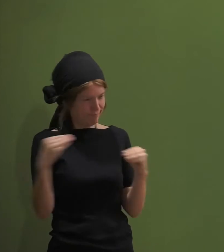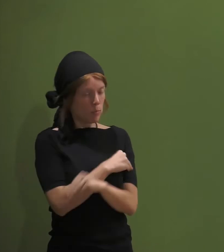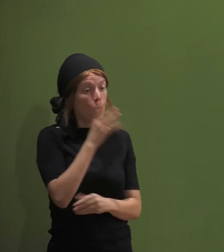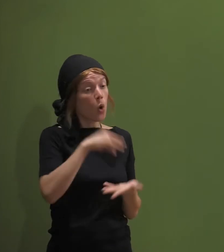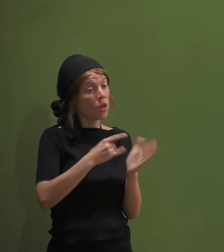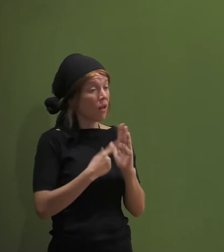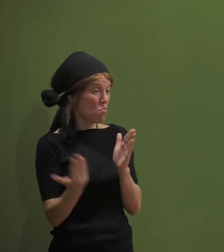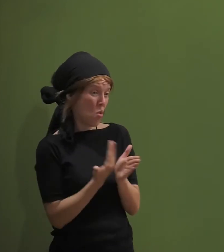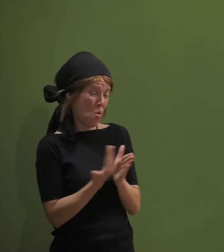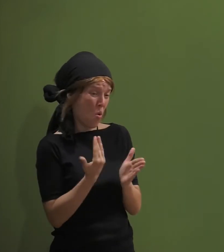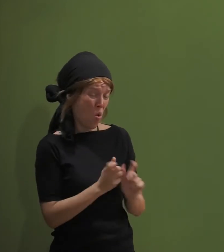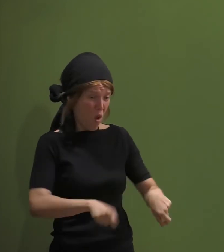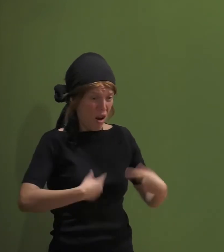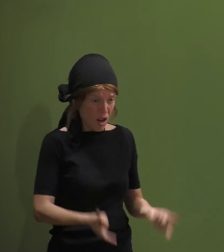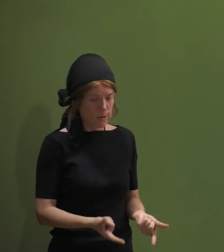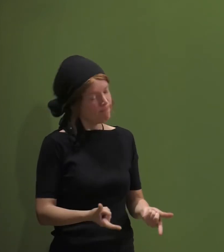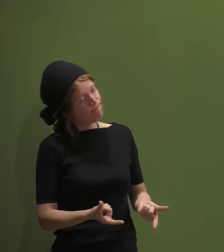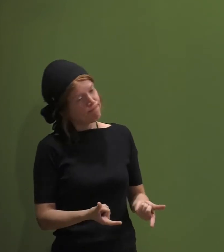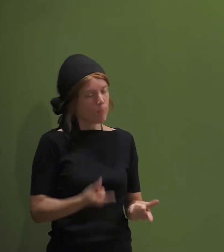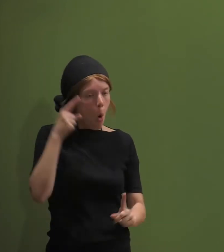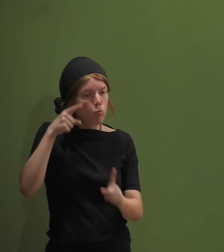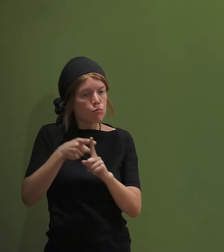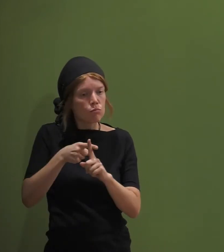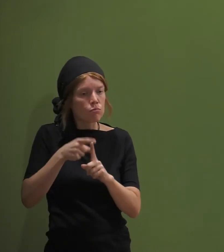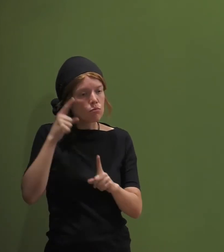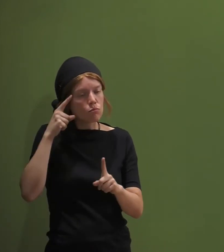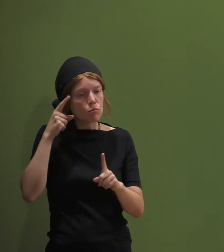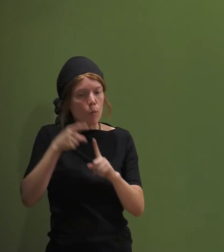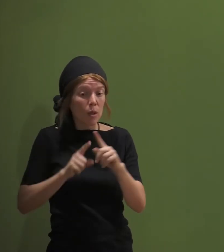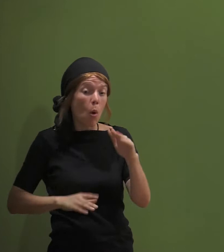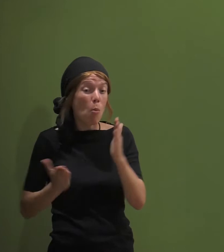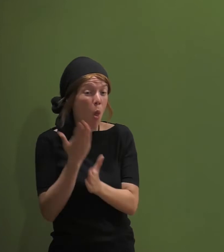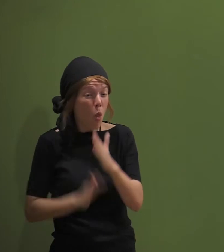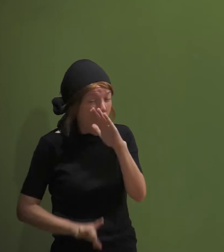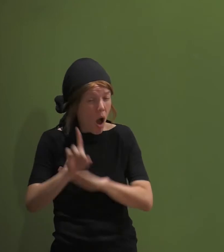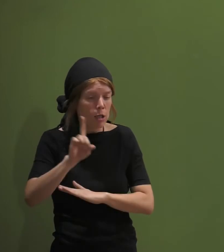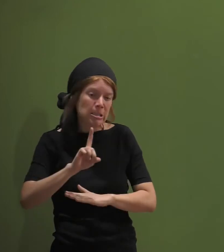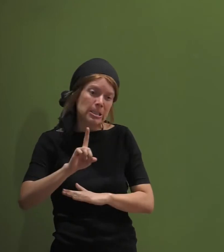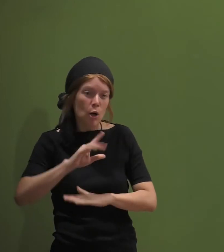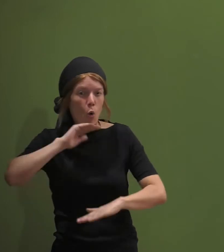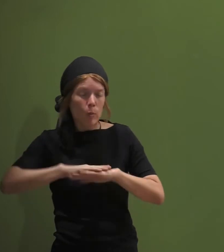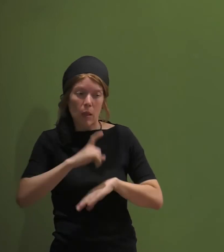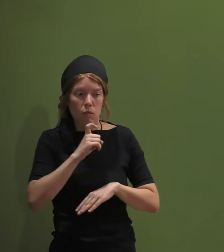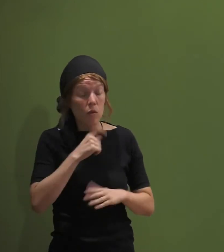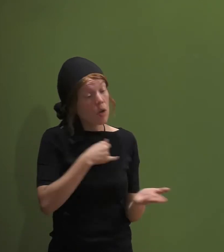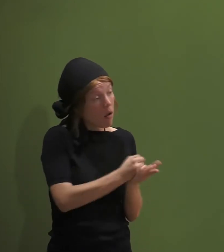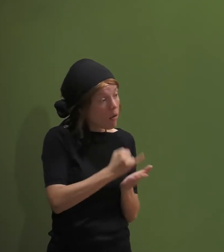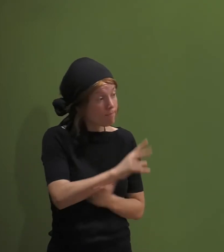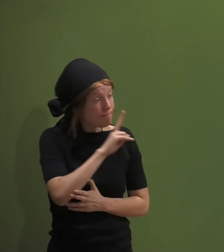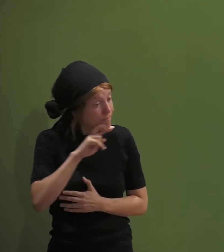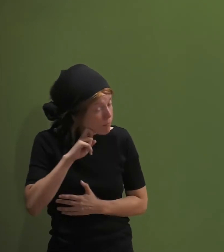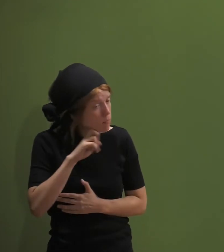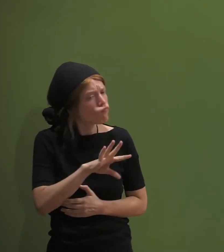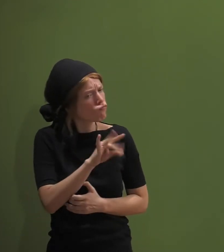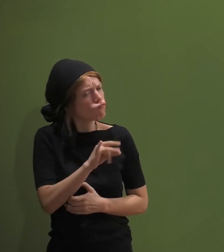las técnicas de producción orgánica es difícil cumplir con el objetivo de incrementar la producción. En este sentido, la agricultura de conservación